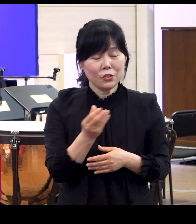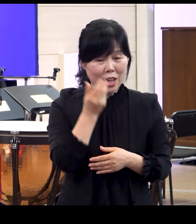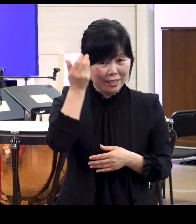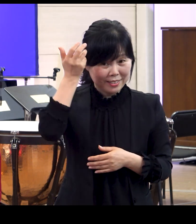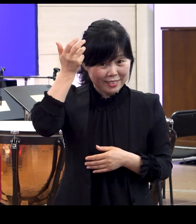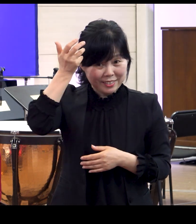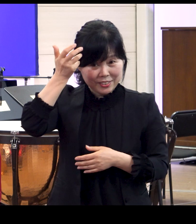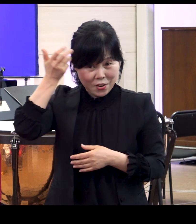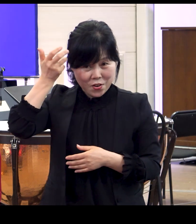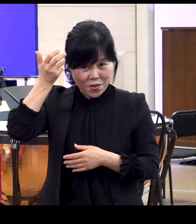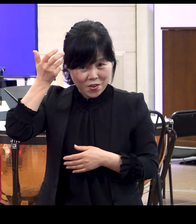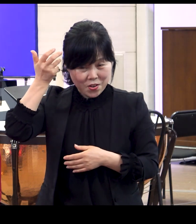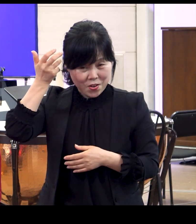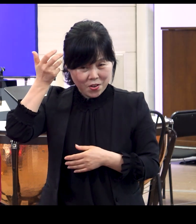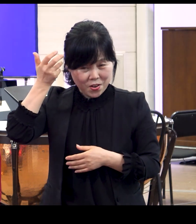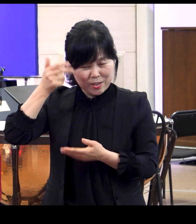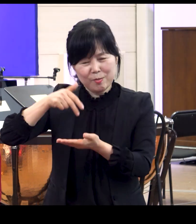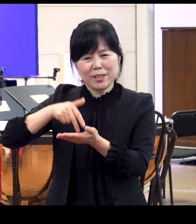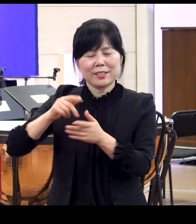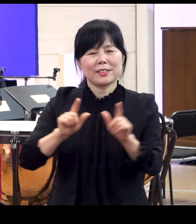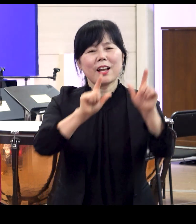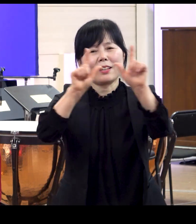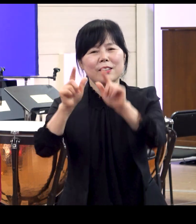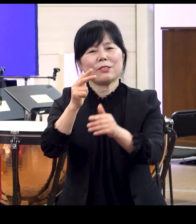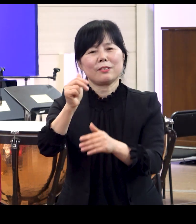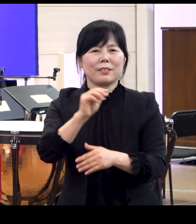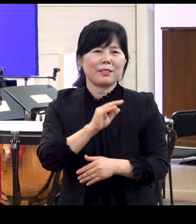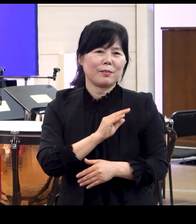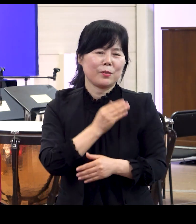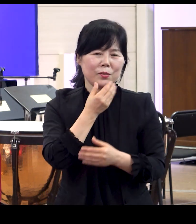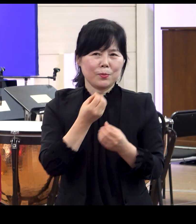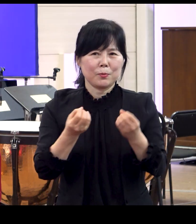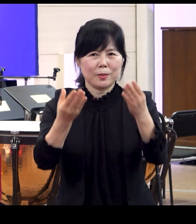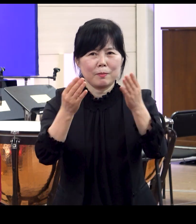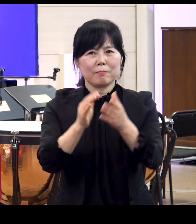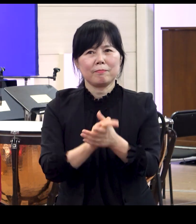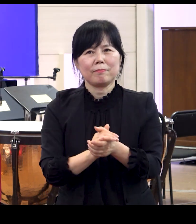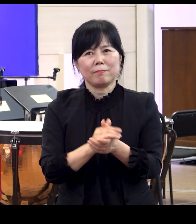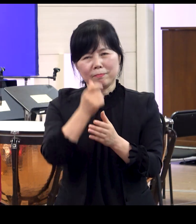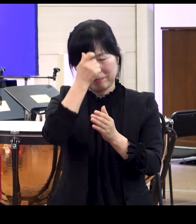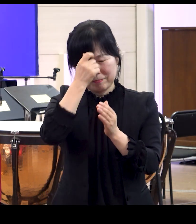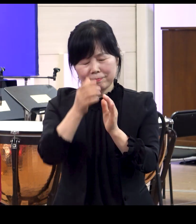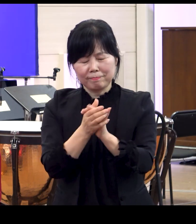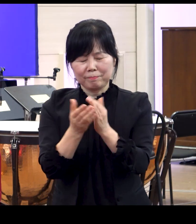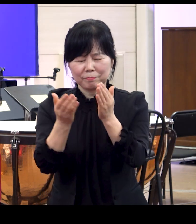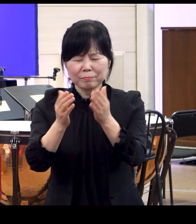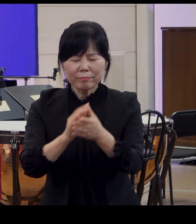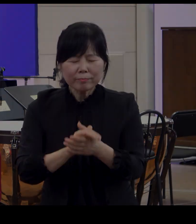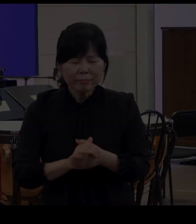뇌표시하여 생명으로 그렇게 살아갈 수 있기를 주님으로 축원합니다. 기도하겠습니다.